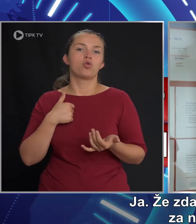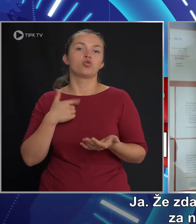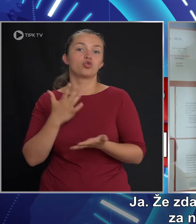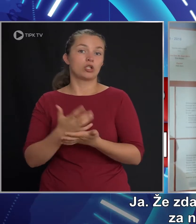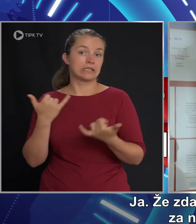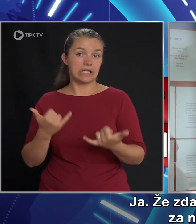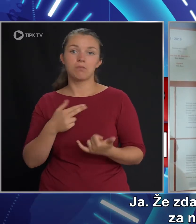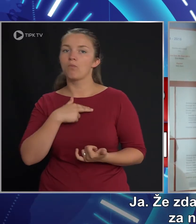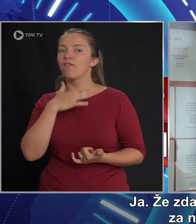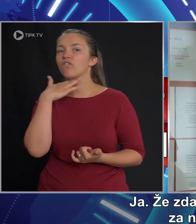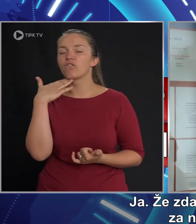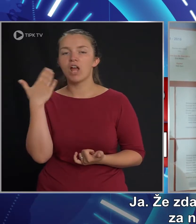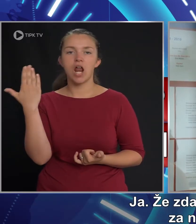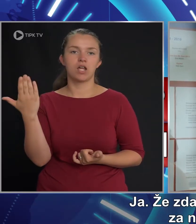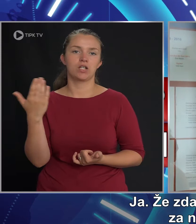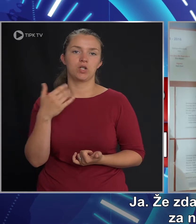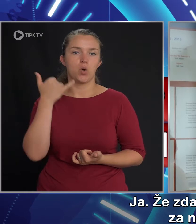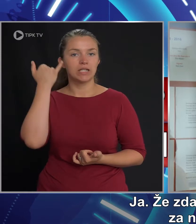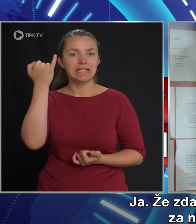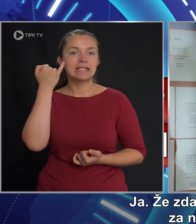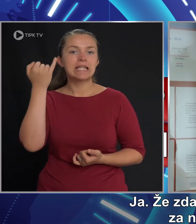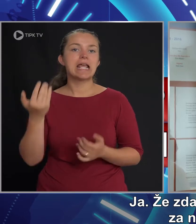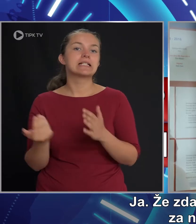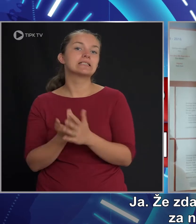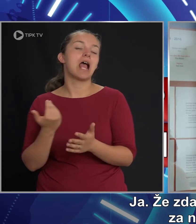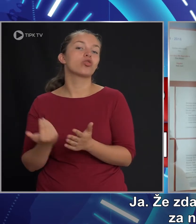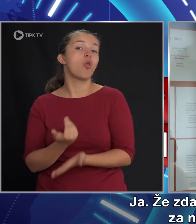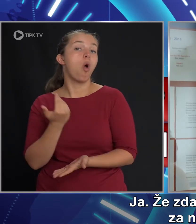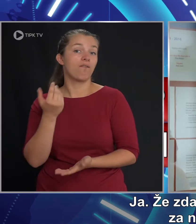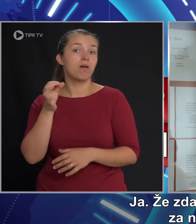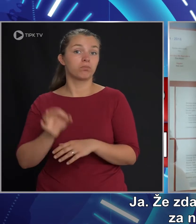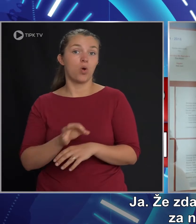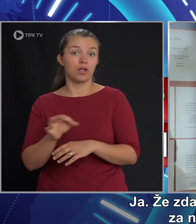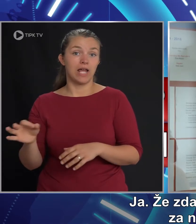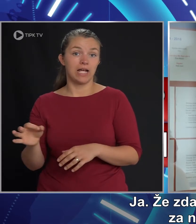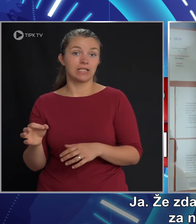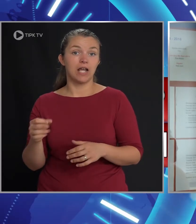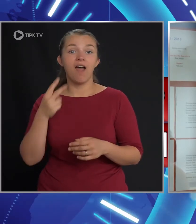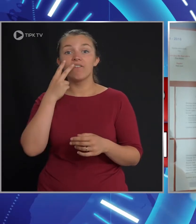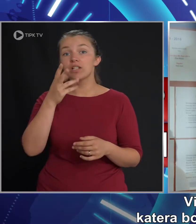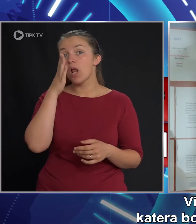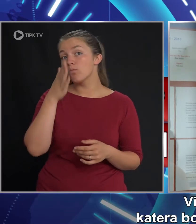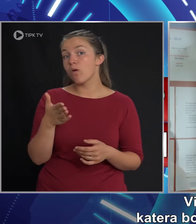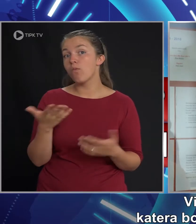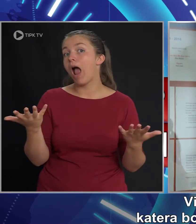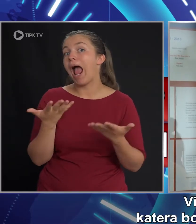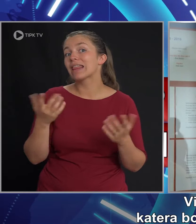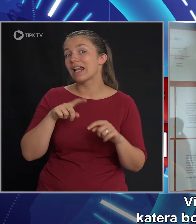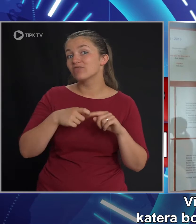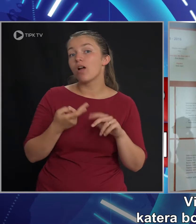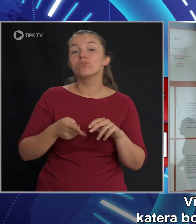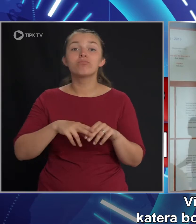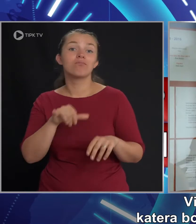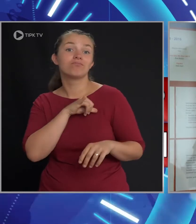da, mi još sada imamo mnogo ideja za nove projekte. I sad ćemo da vidimo koja